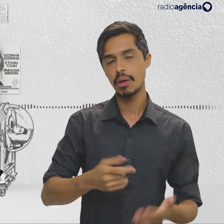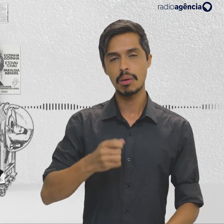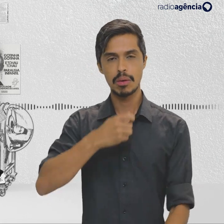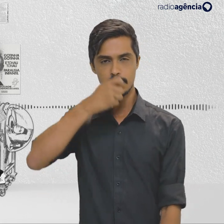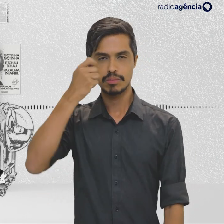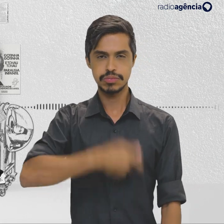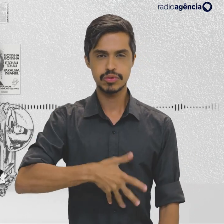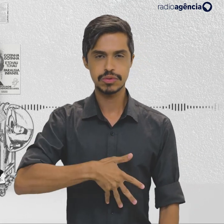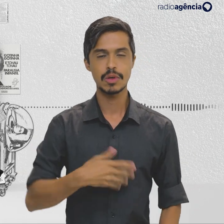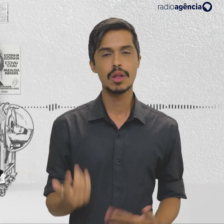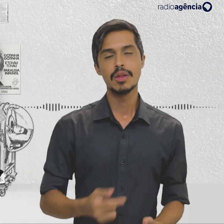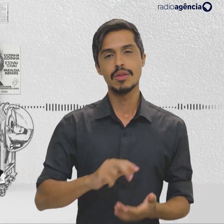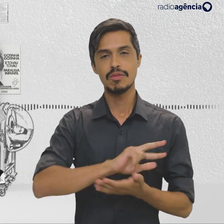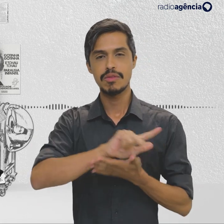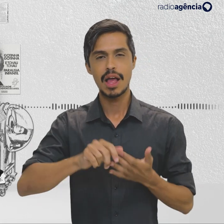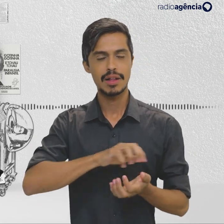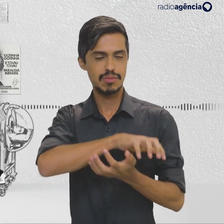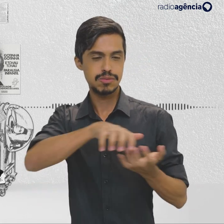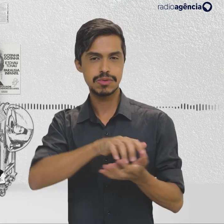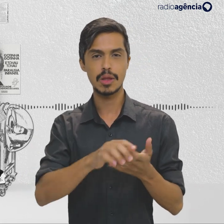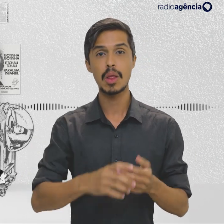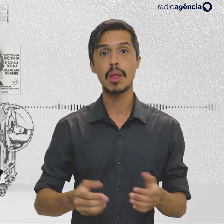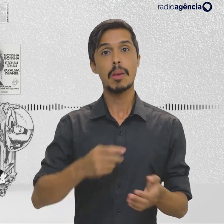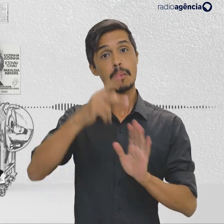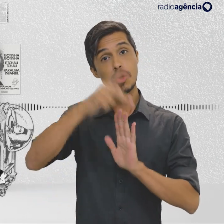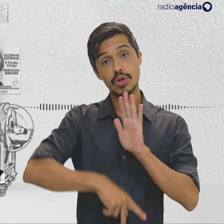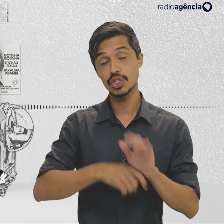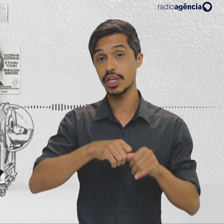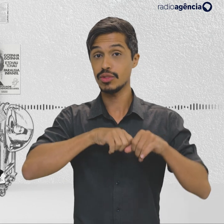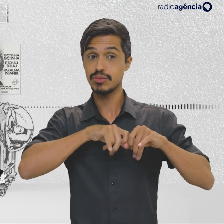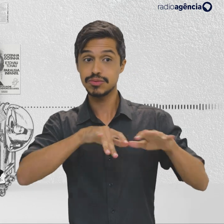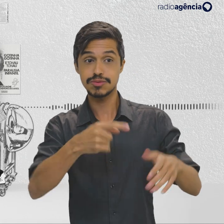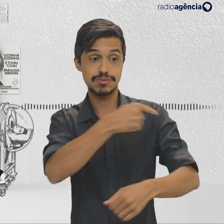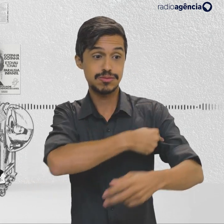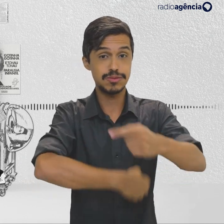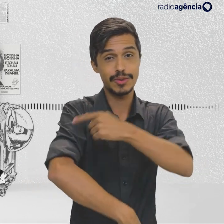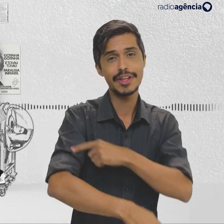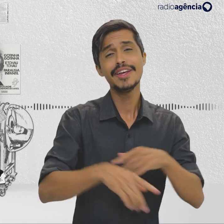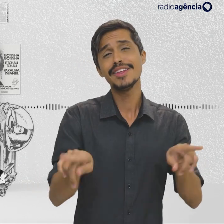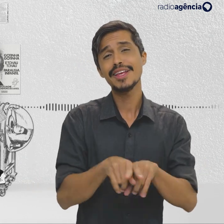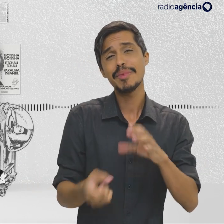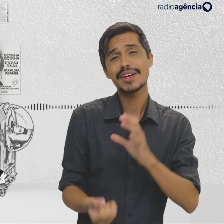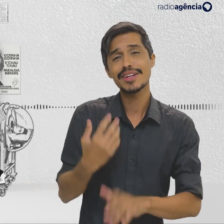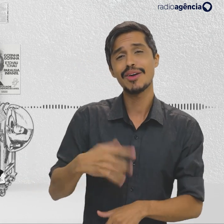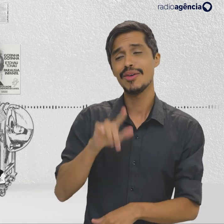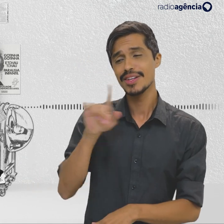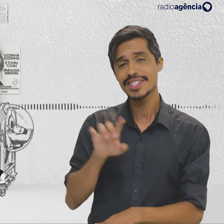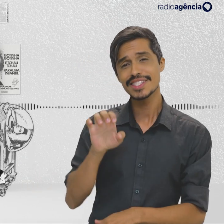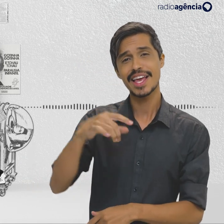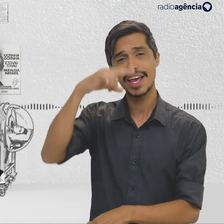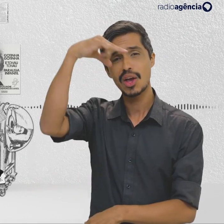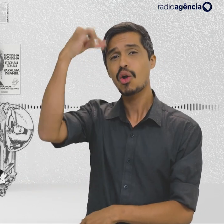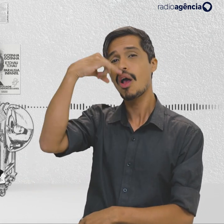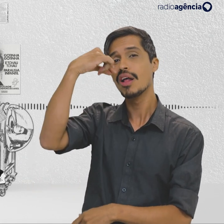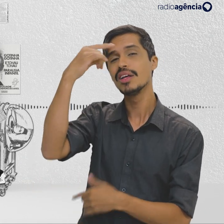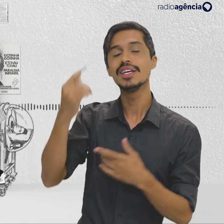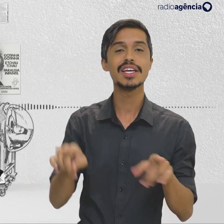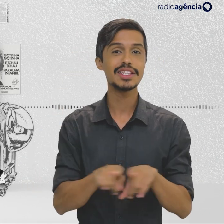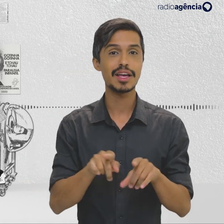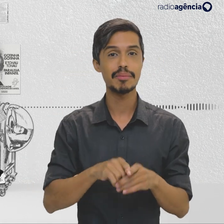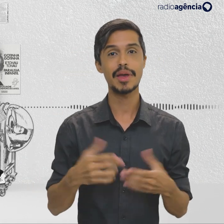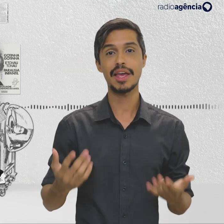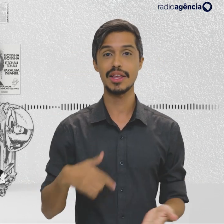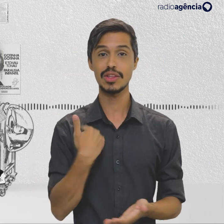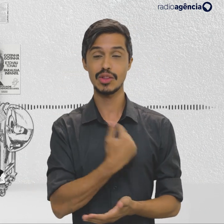ditadura projetos ous para vacinar em massa o surgimento do querido Z gotinha e um dos nossos patrimônios